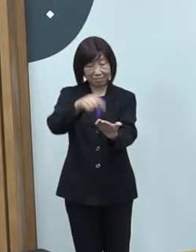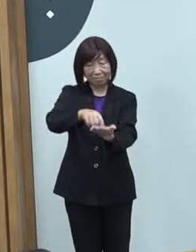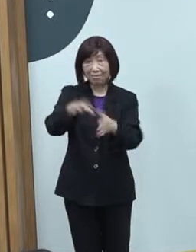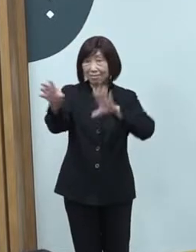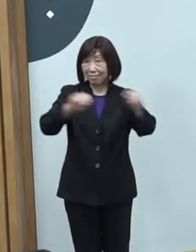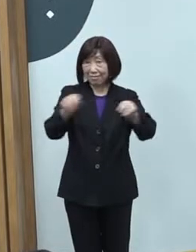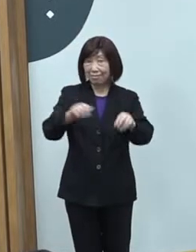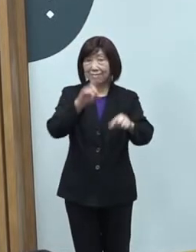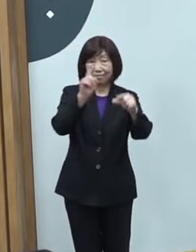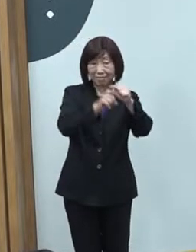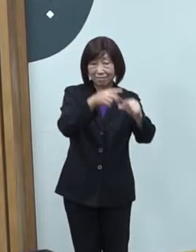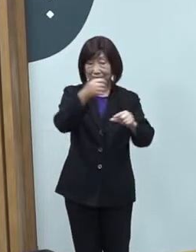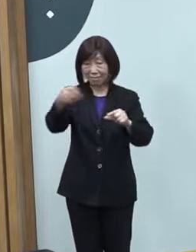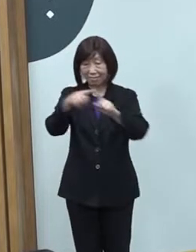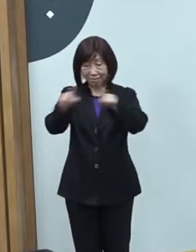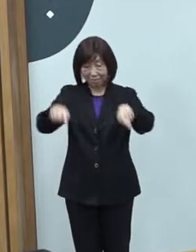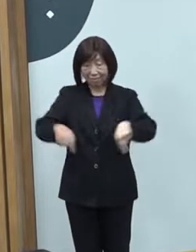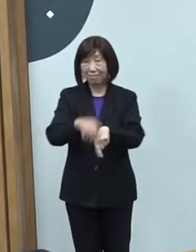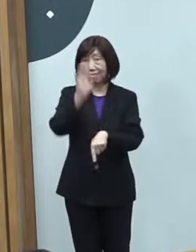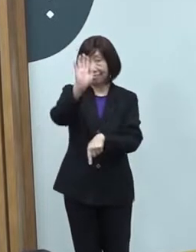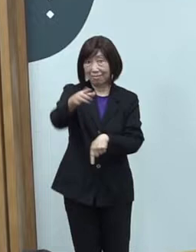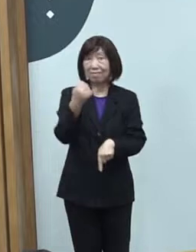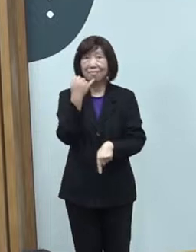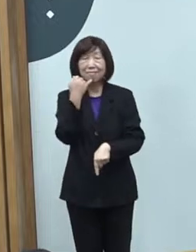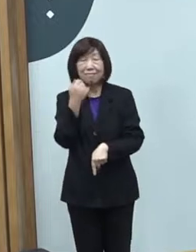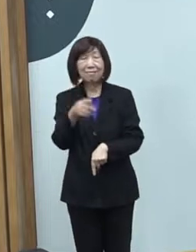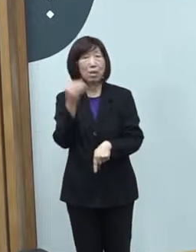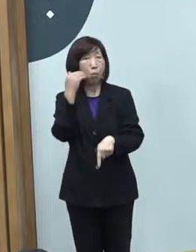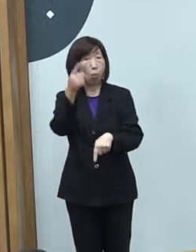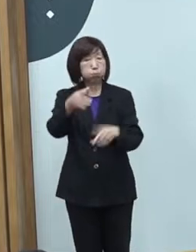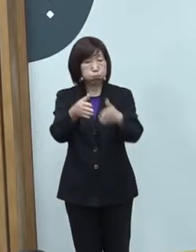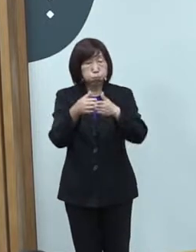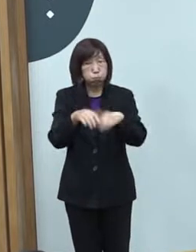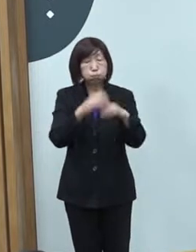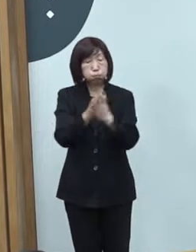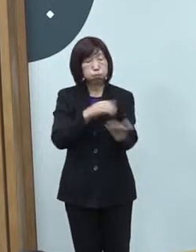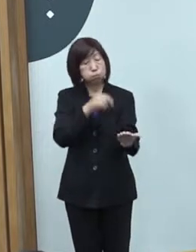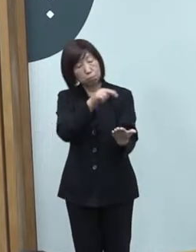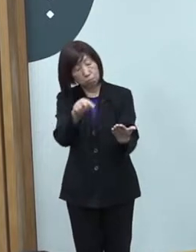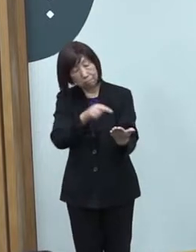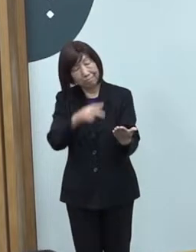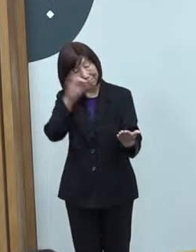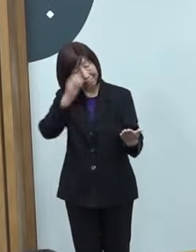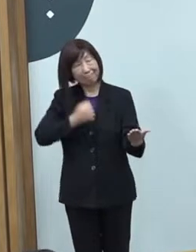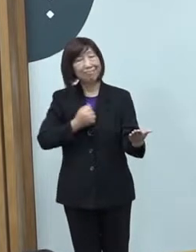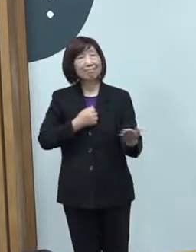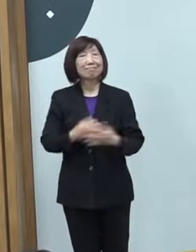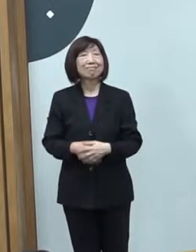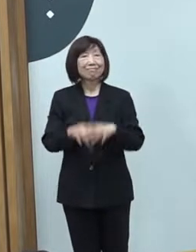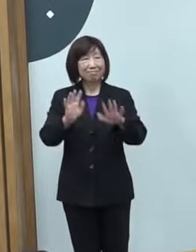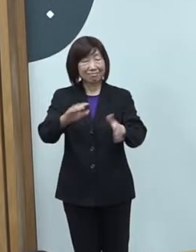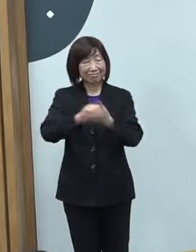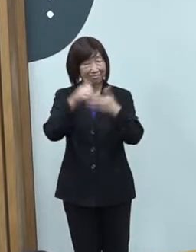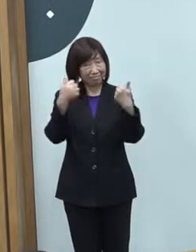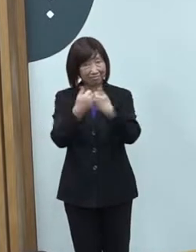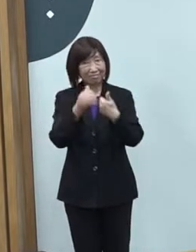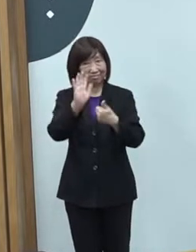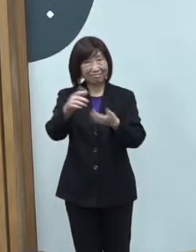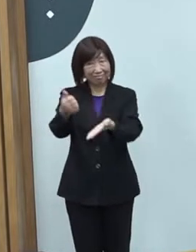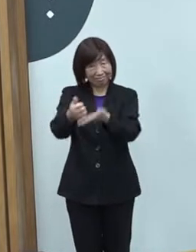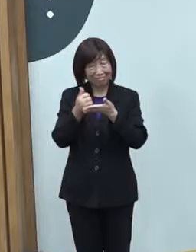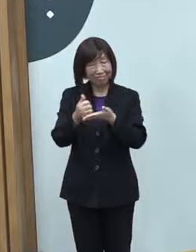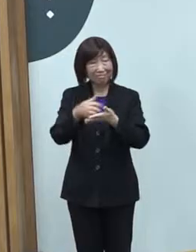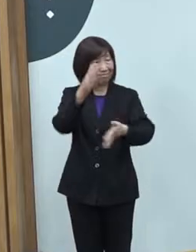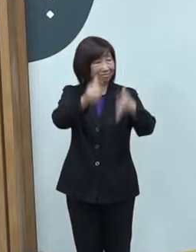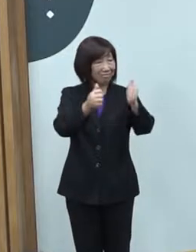都有中英文的版本，就是希望透过相关的文宣强力的来宣导。在今天的记者会当中呢，也邀请